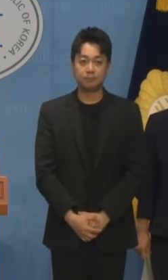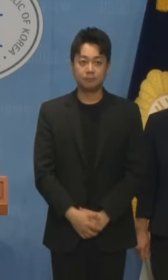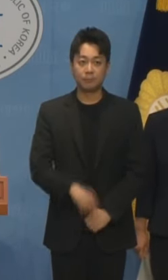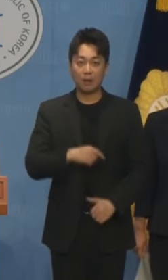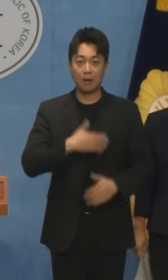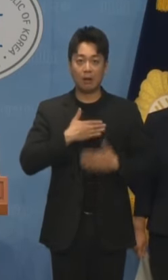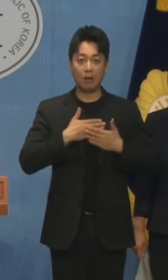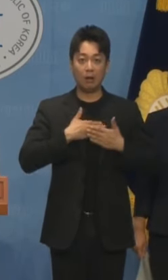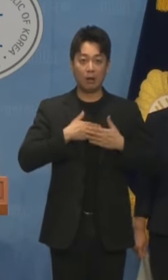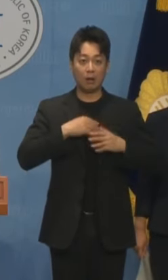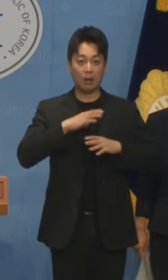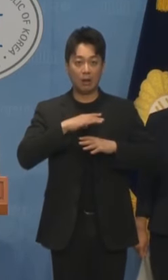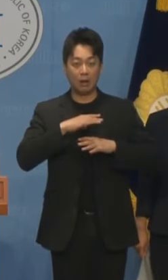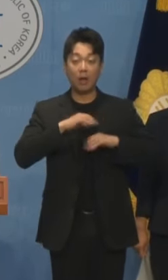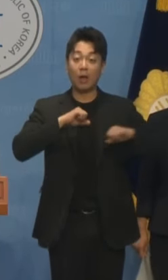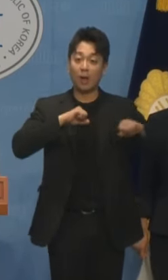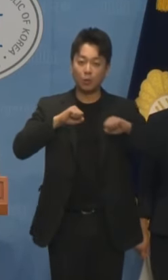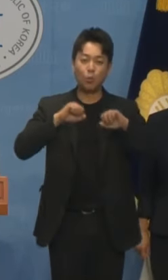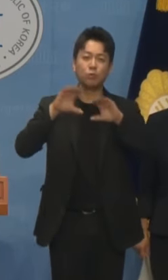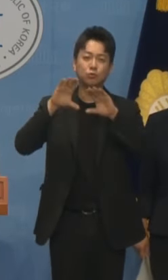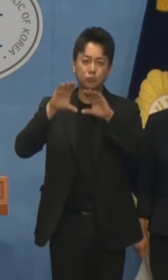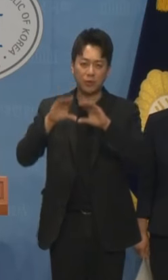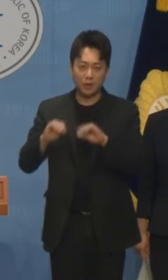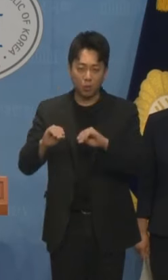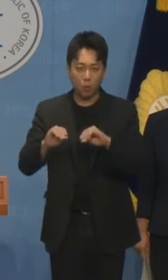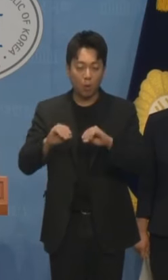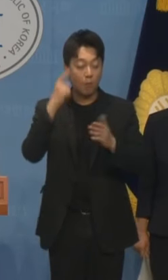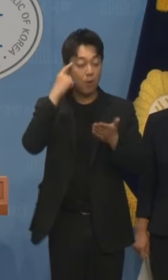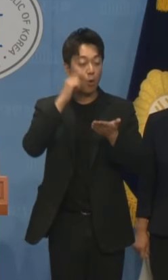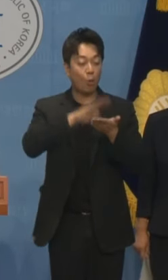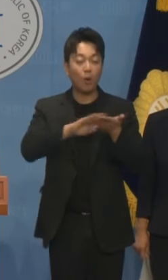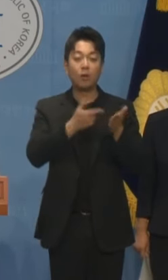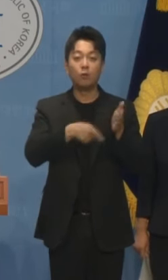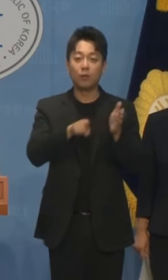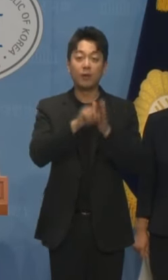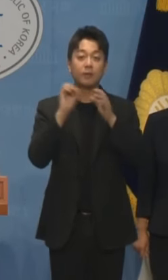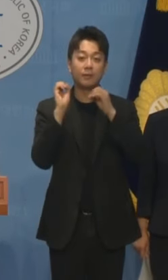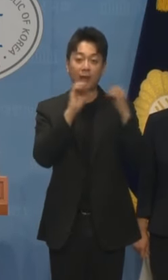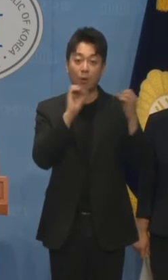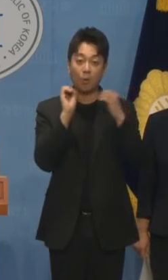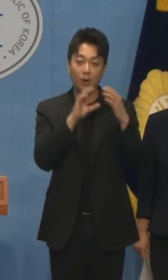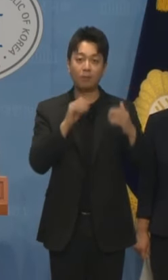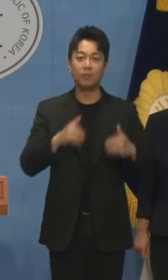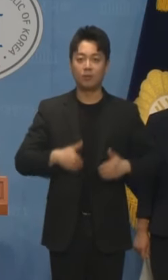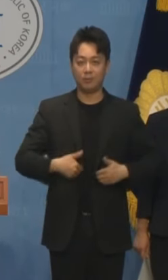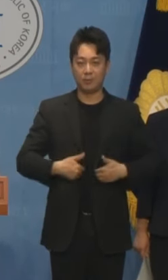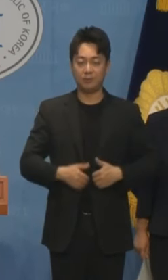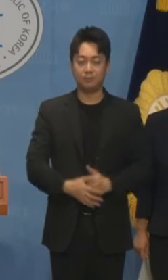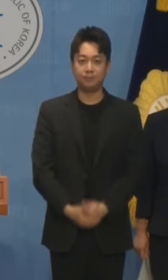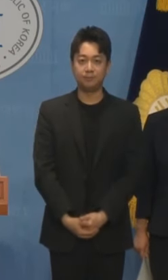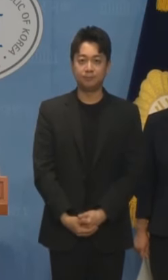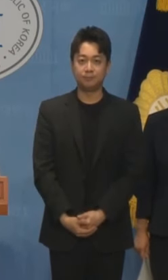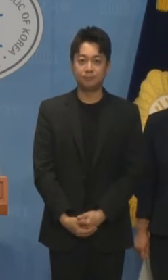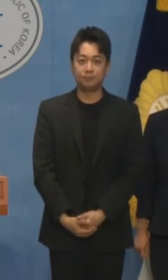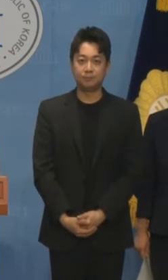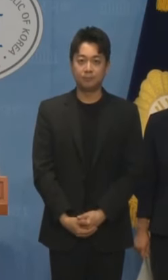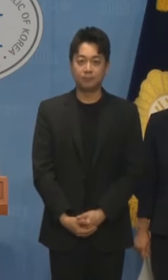중단하고 평화를 위한 대화에 나서는 것입니다 기료 공동선언